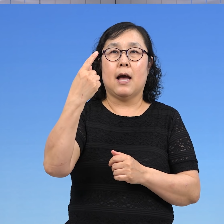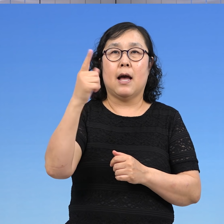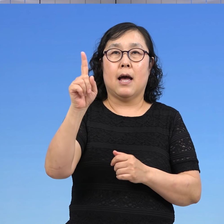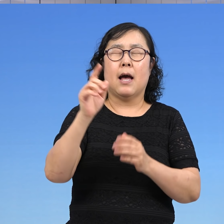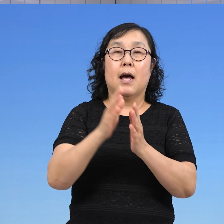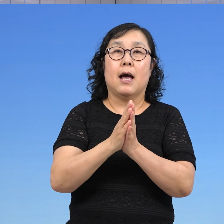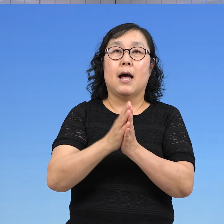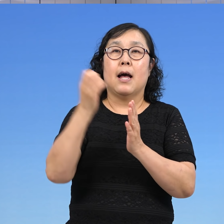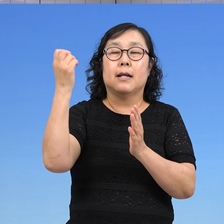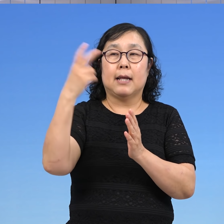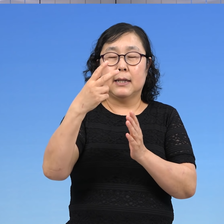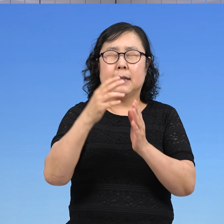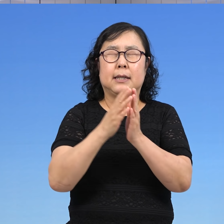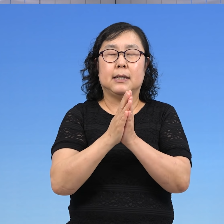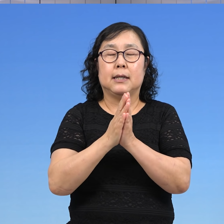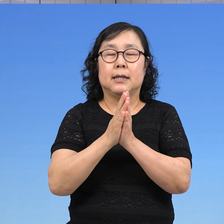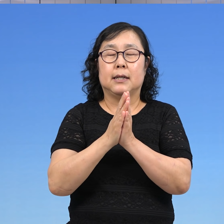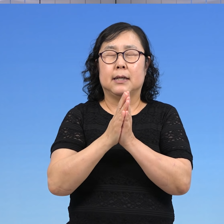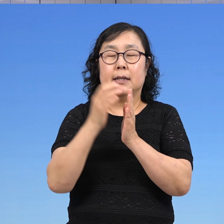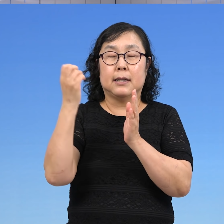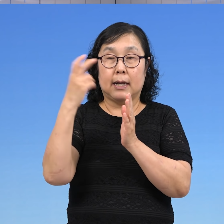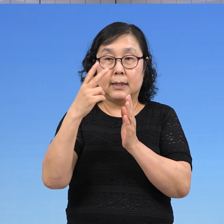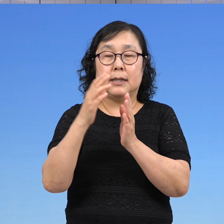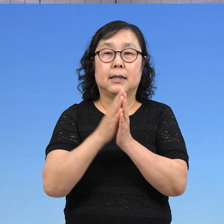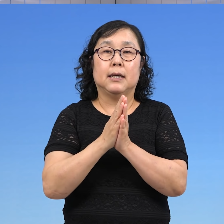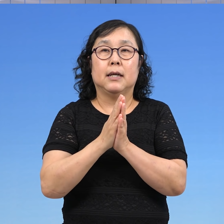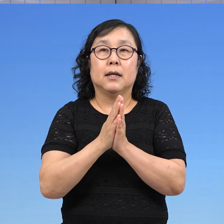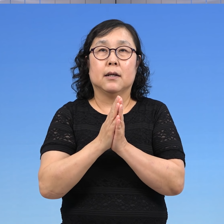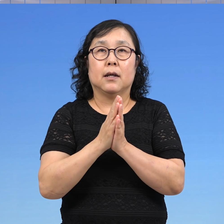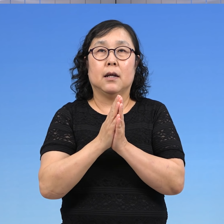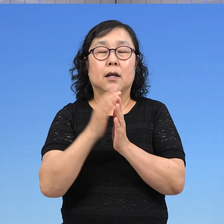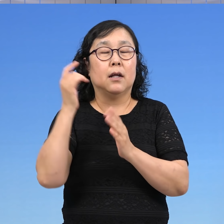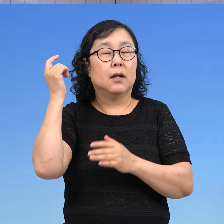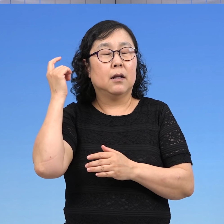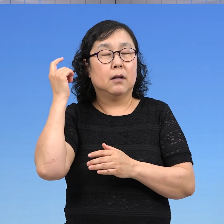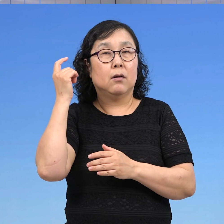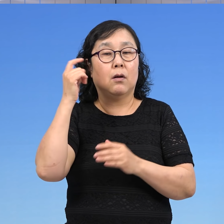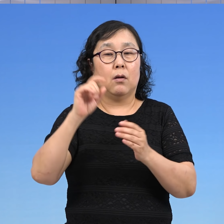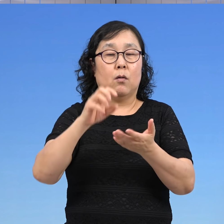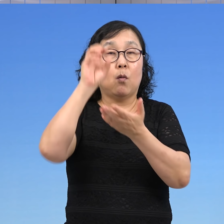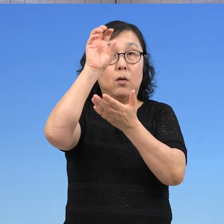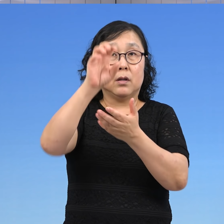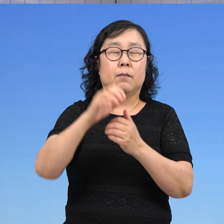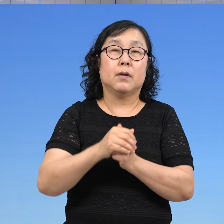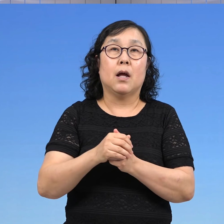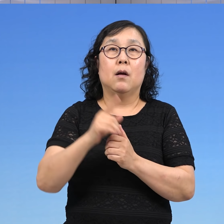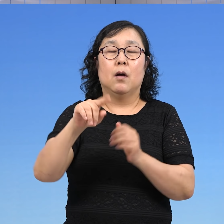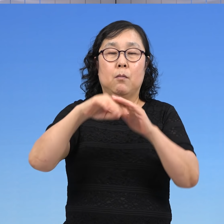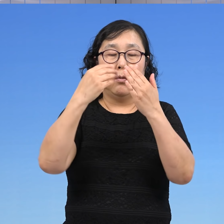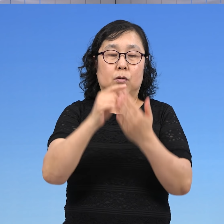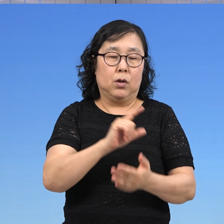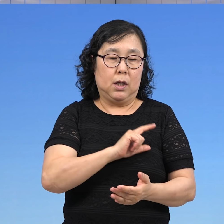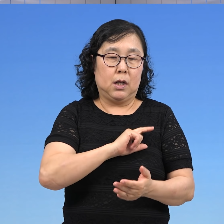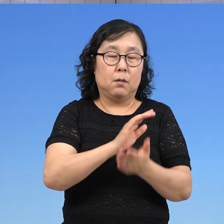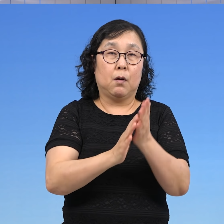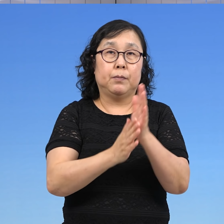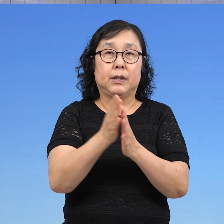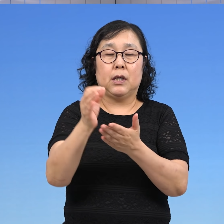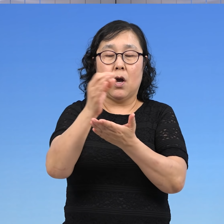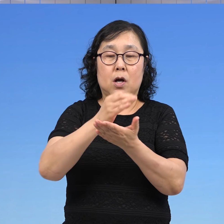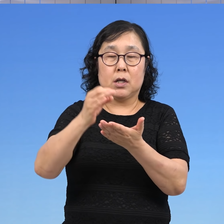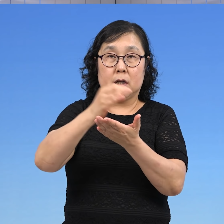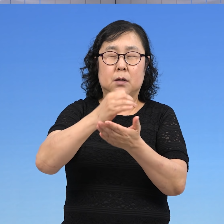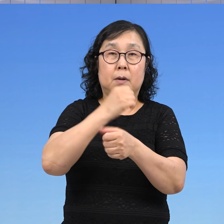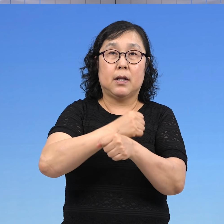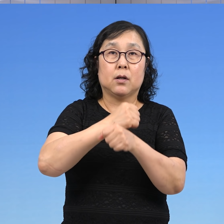헌금을 개 전문 하남 하나만 보고 무명으로 거기에는 그 액을 헌금 하신 분이 꽤 되시는데 전부 이름 없이 그렇게